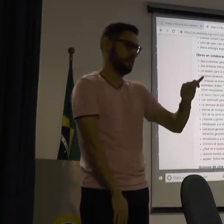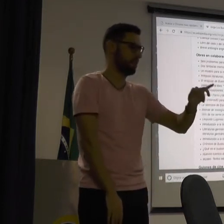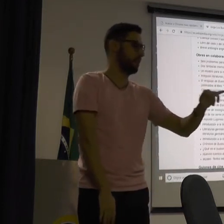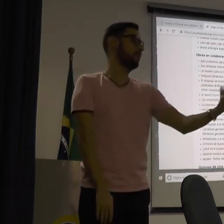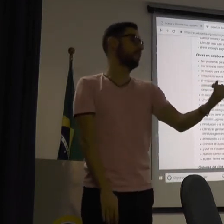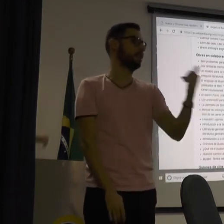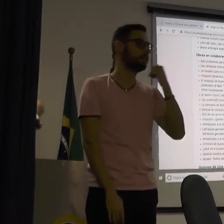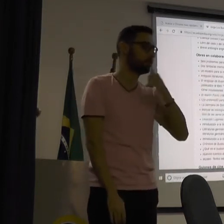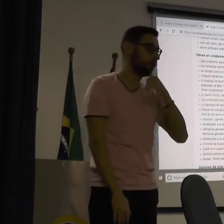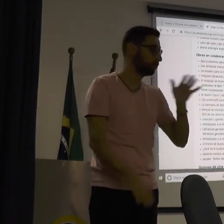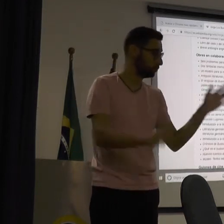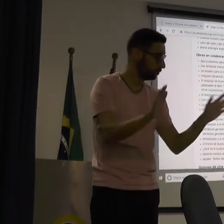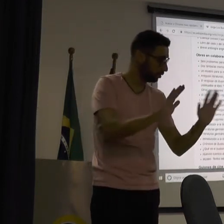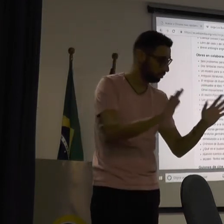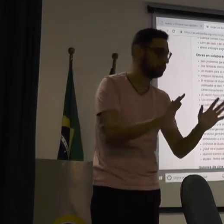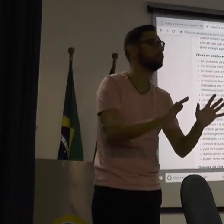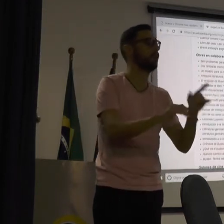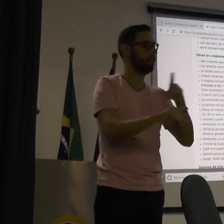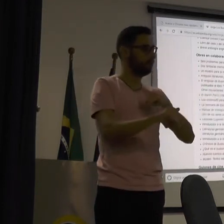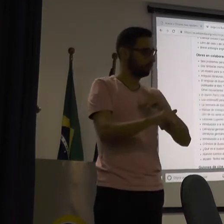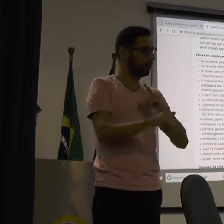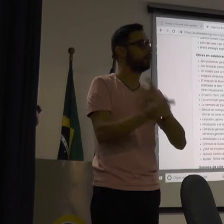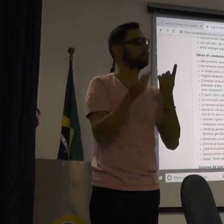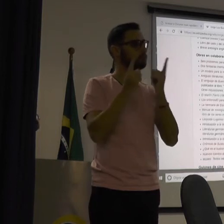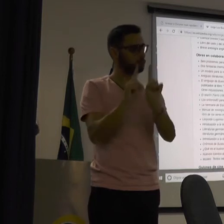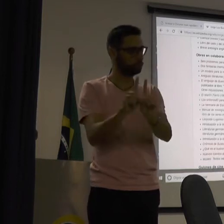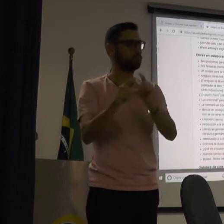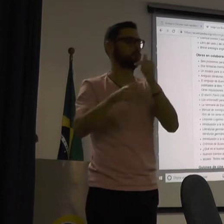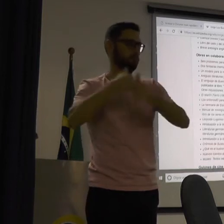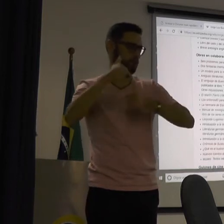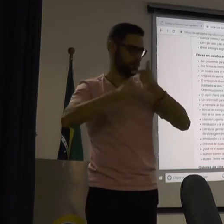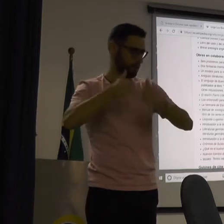era muito mais uma colaboração mesmo de